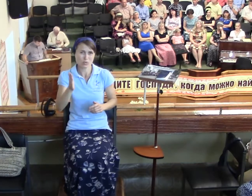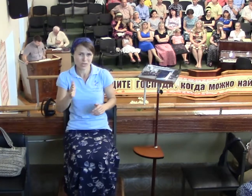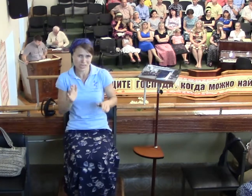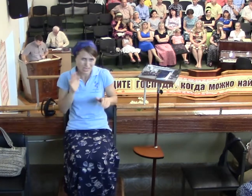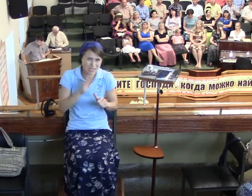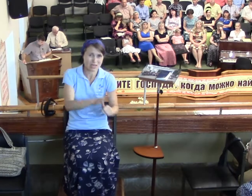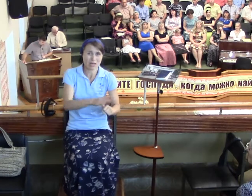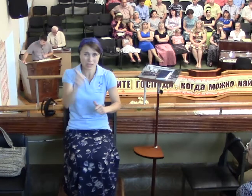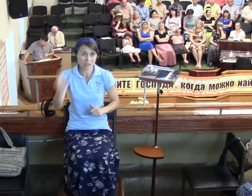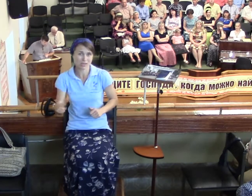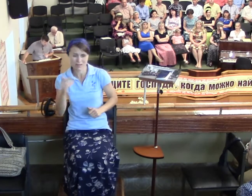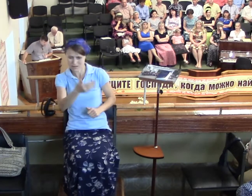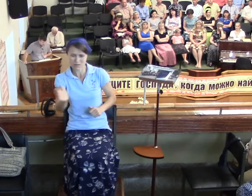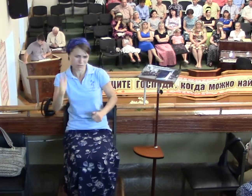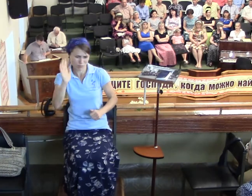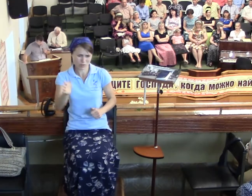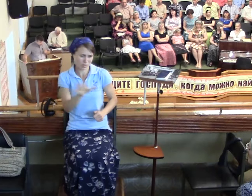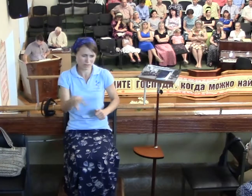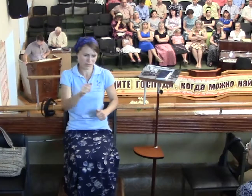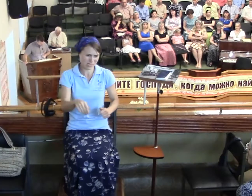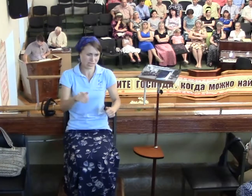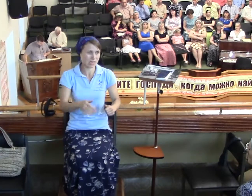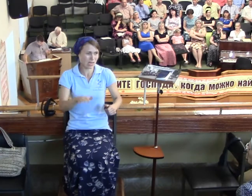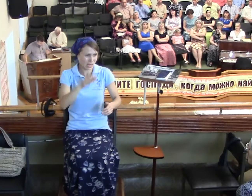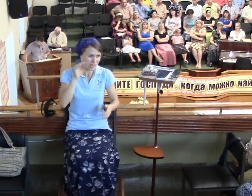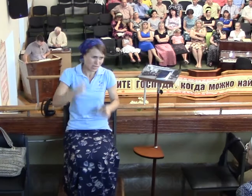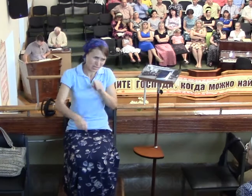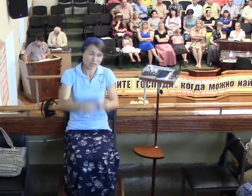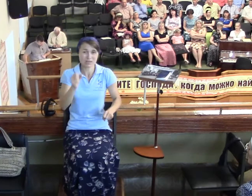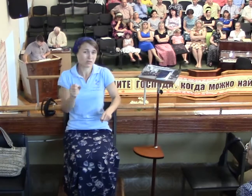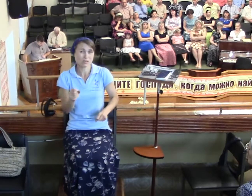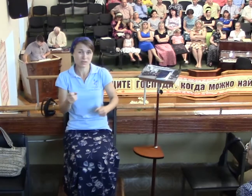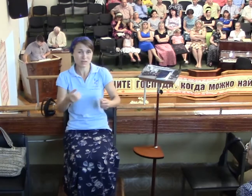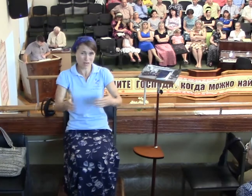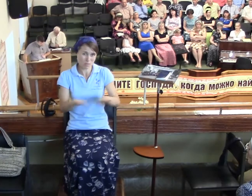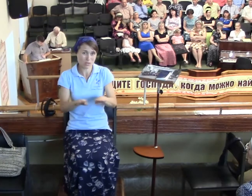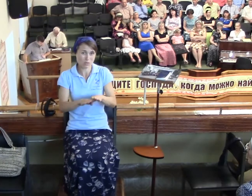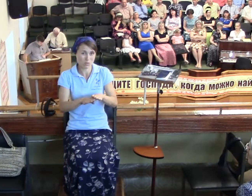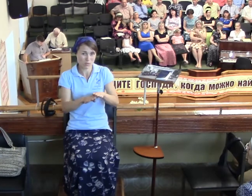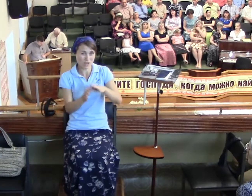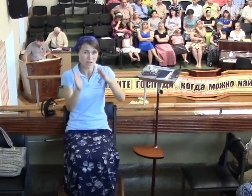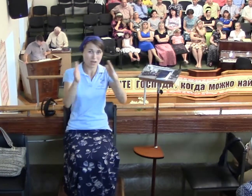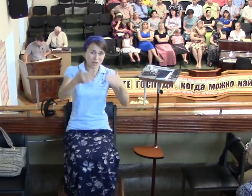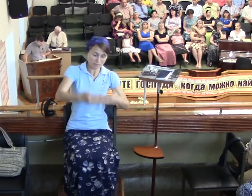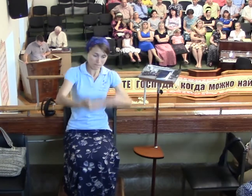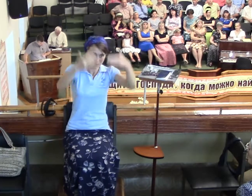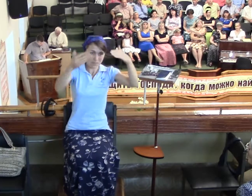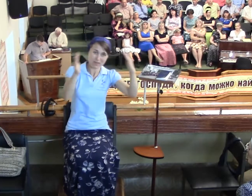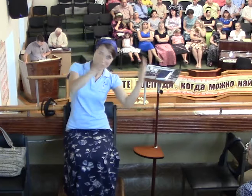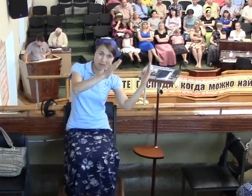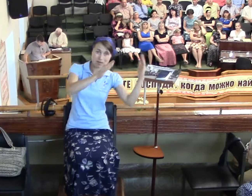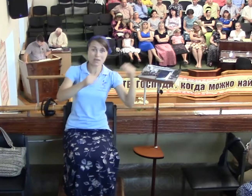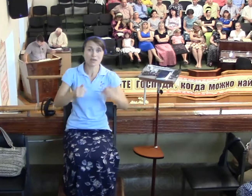человека, вы будете низринуты все вы, как наклонившаяся стена, как ограда пошатнувшаяся. Они